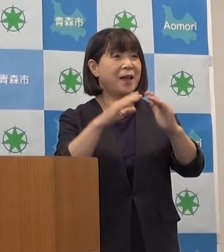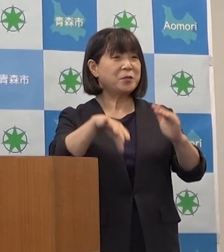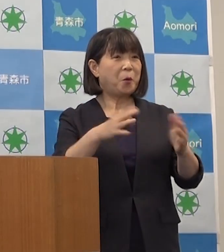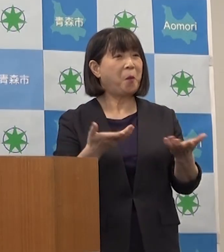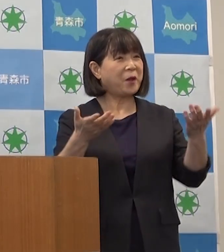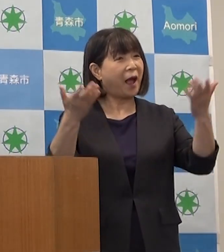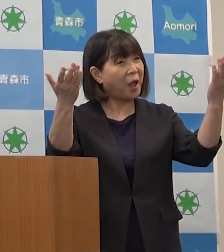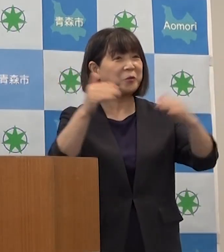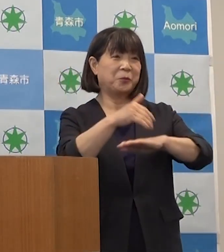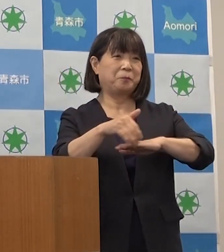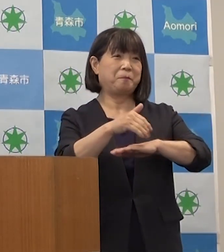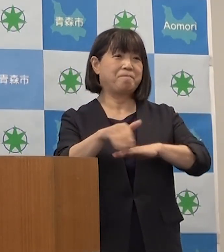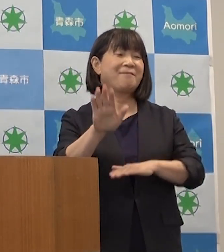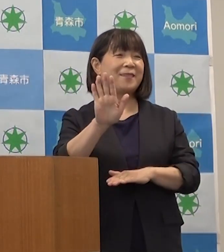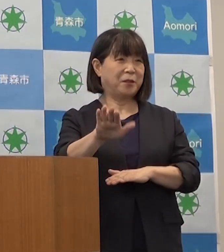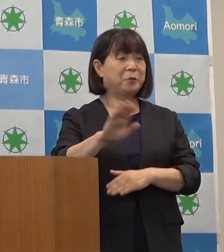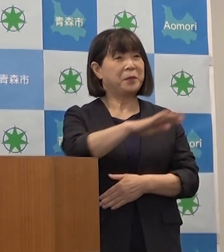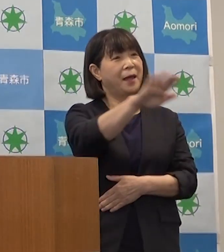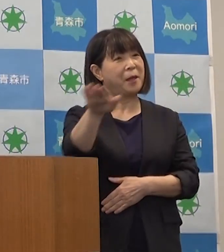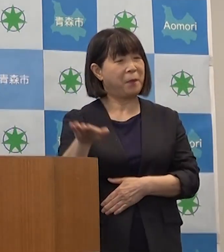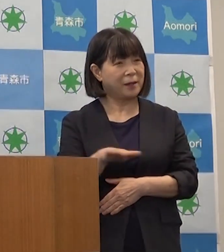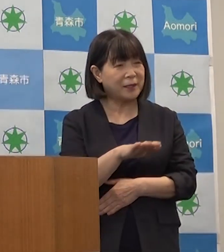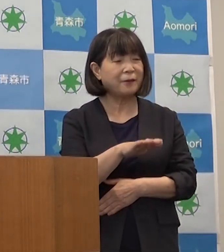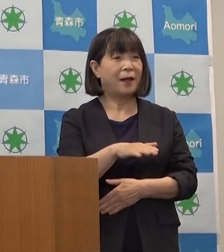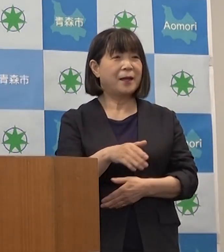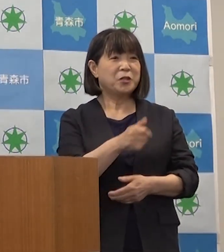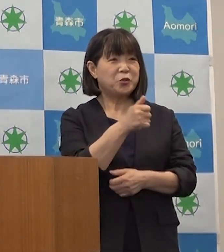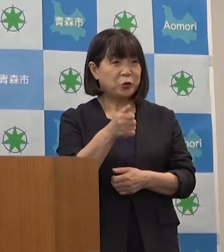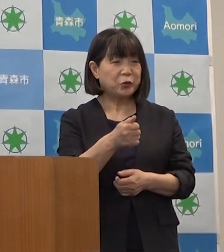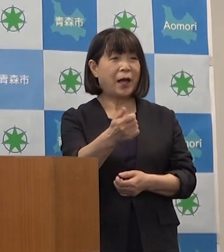ていく予定ですので、皆様におかれましても取材